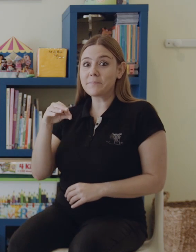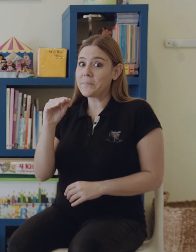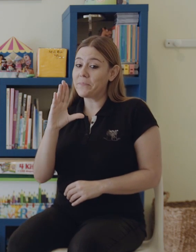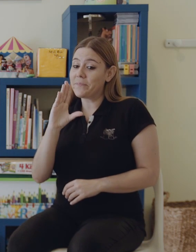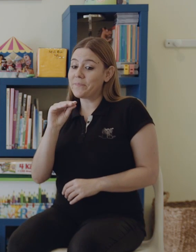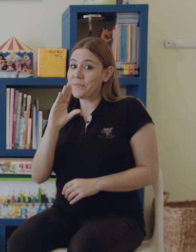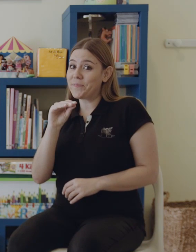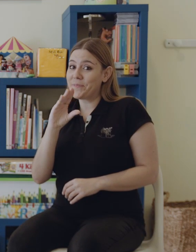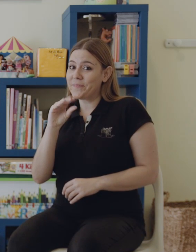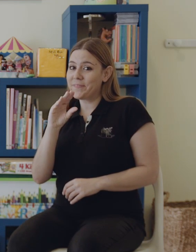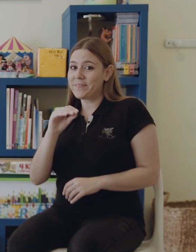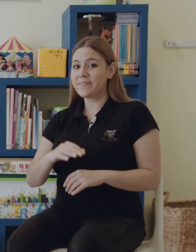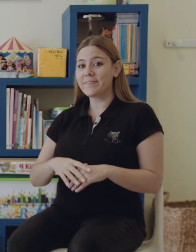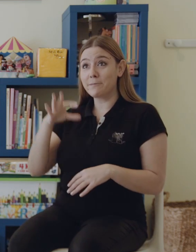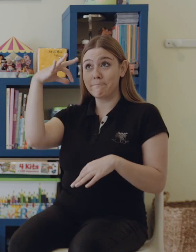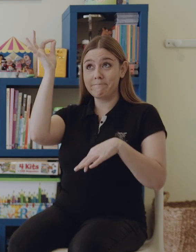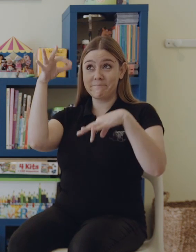cabelo só tinha 10,